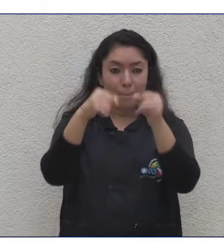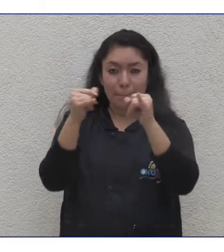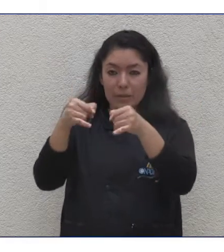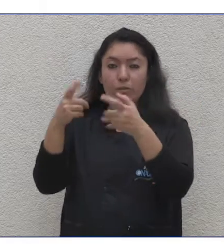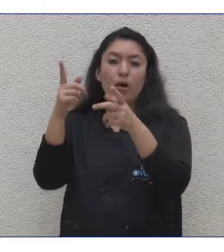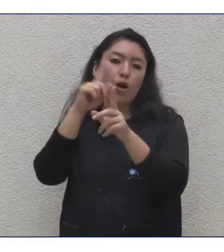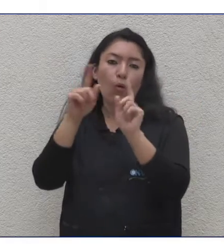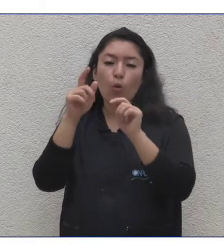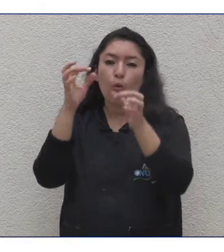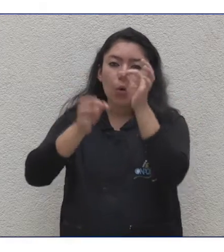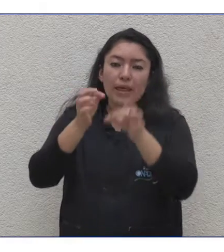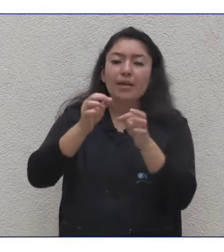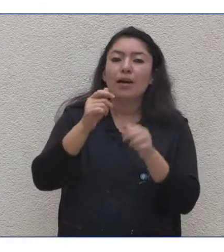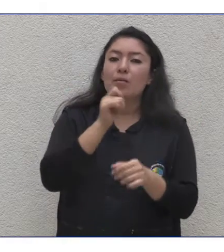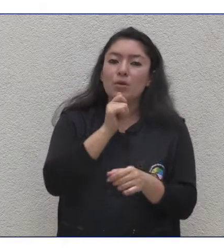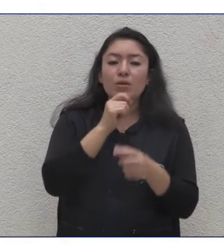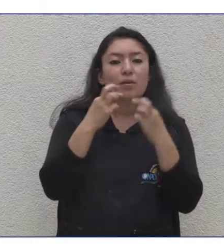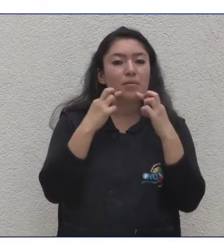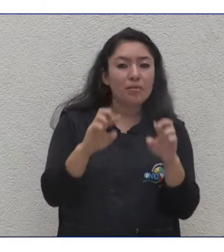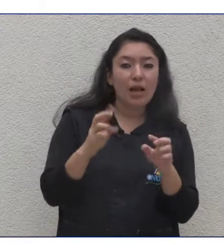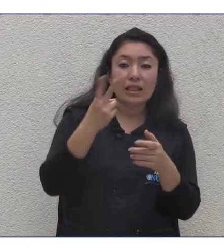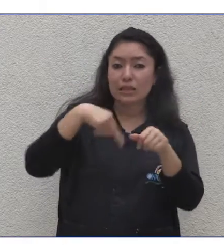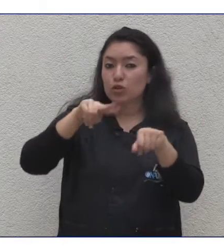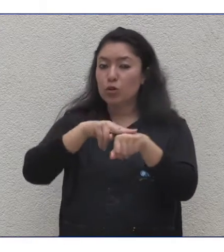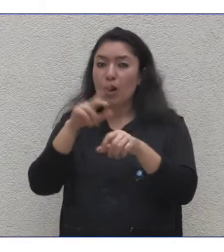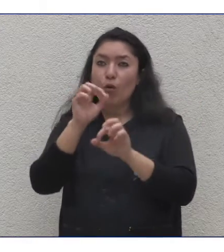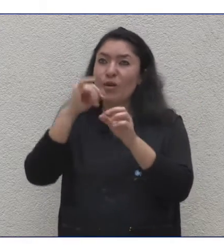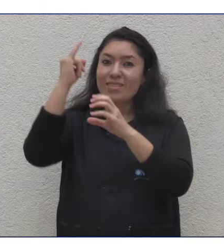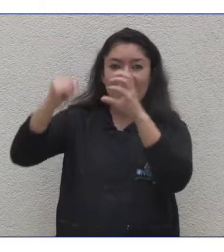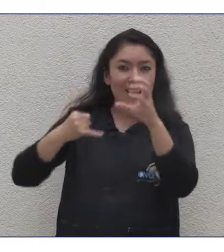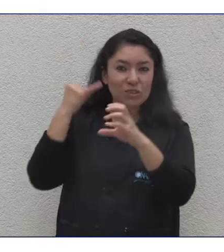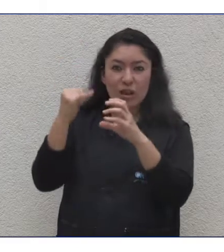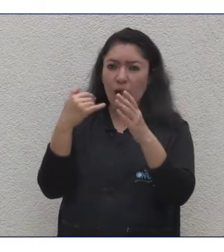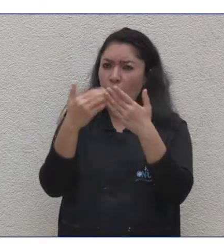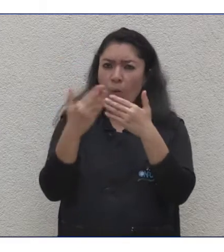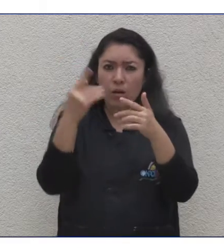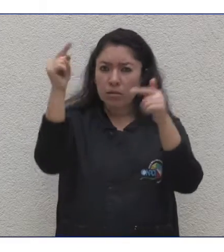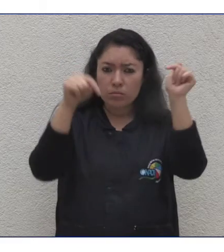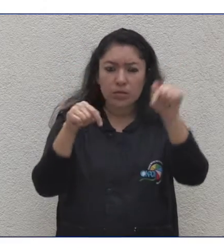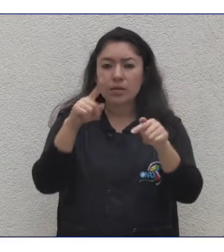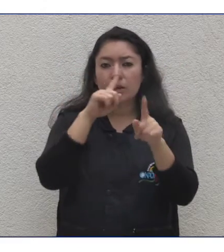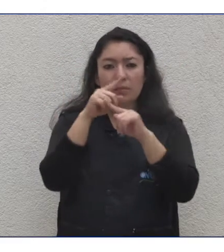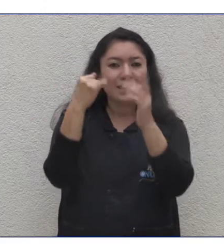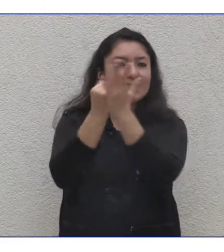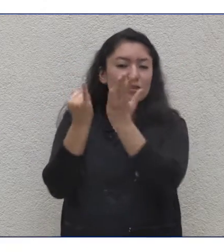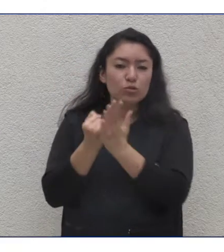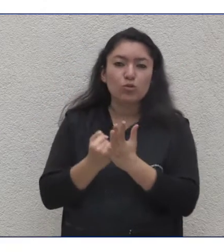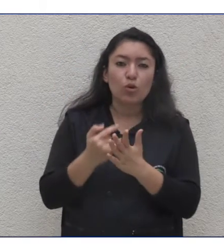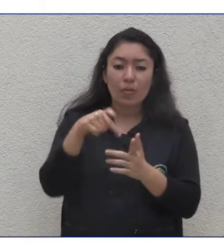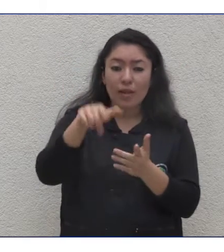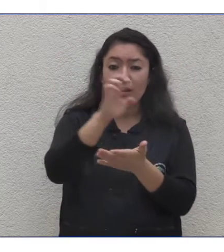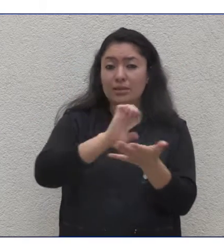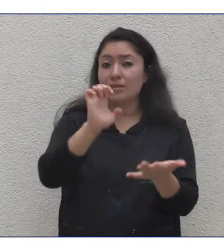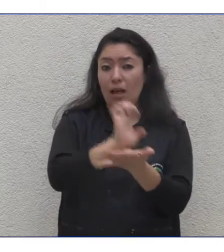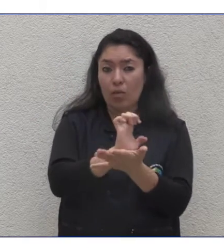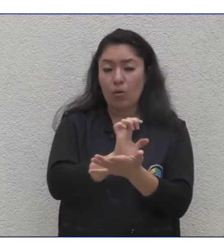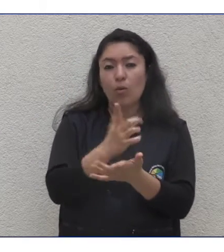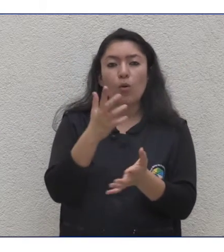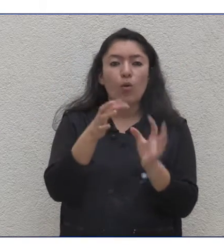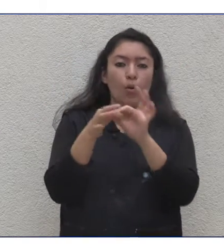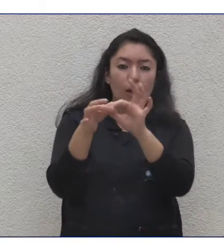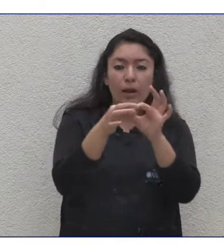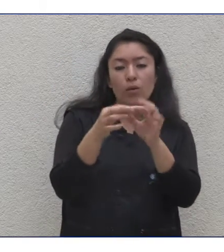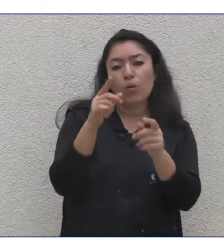o jurídica, pública o privada, nacional o internacional de cualquier naturaleza, institución o entidad del Estado,